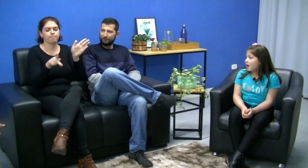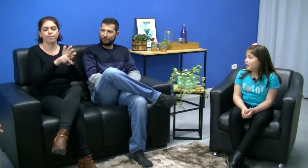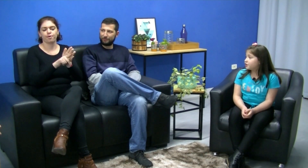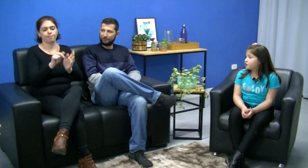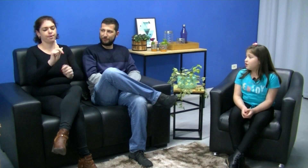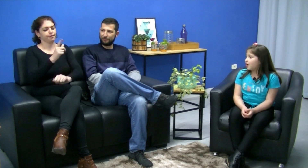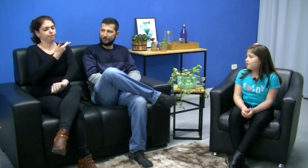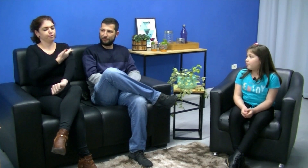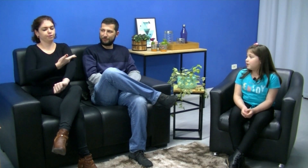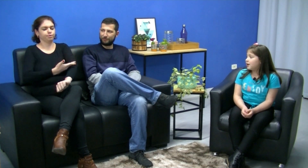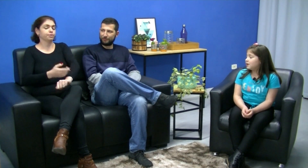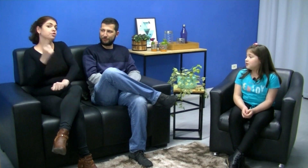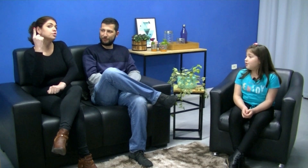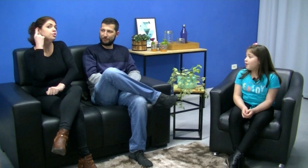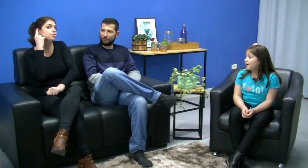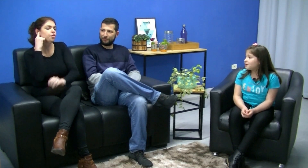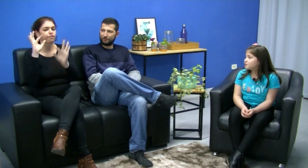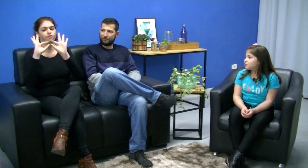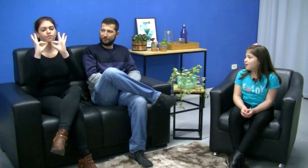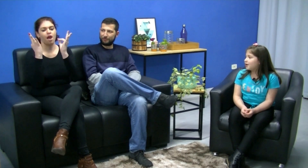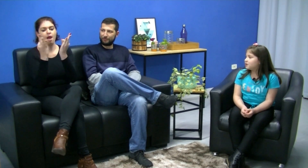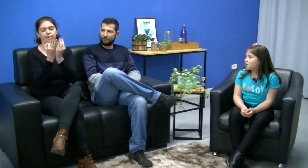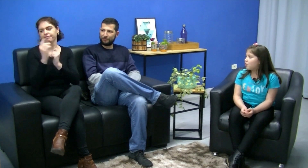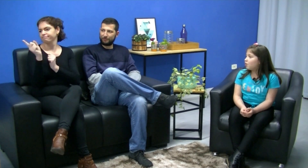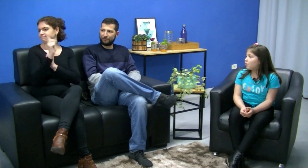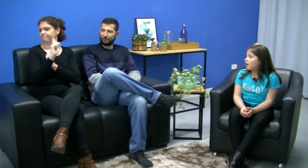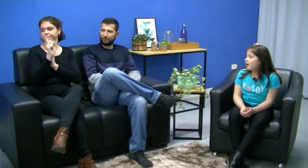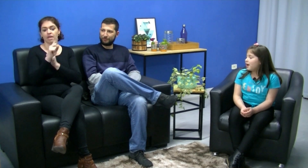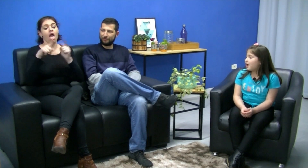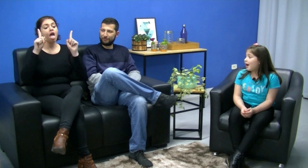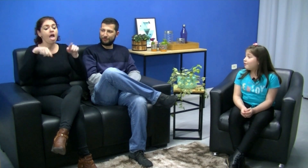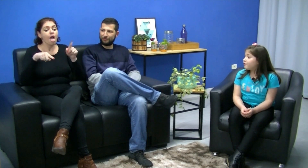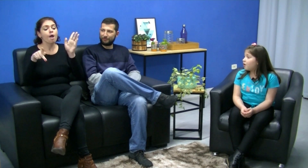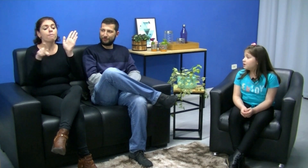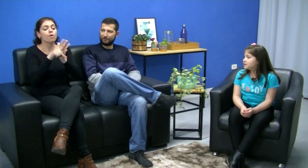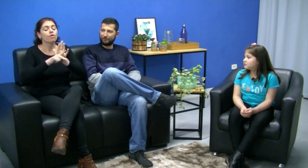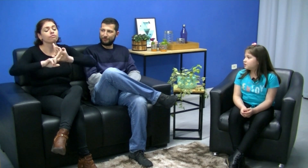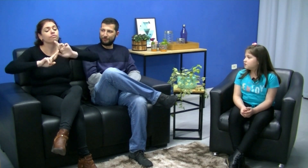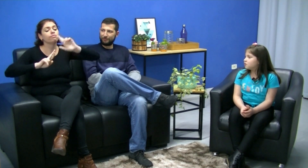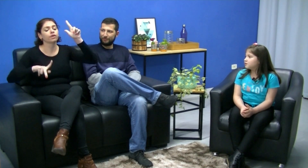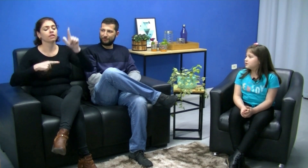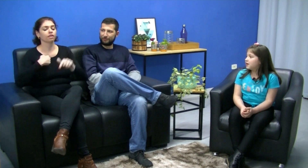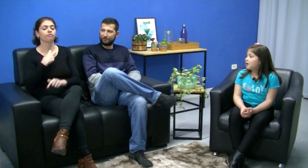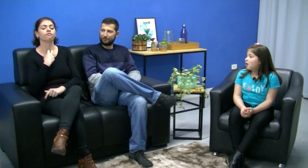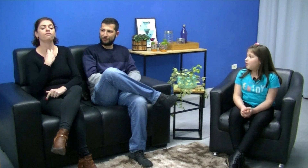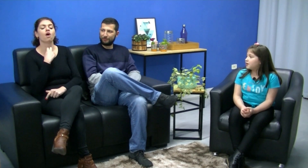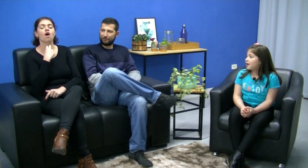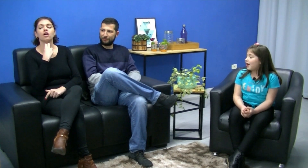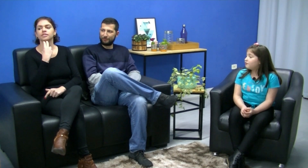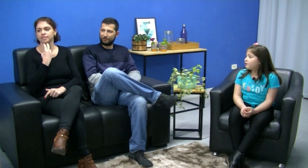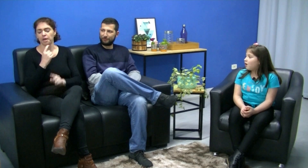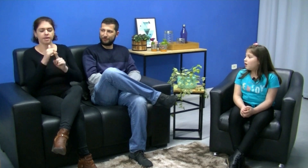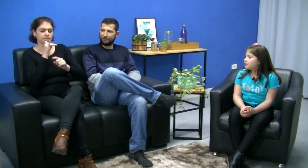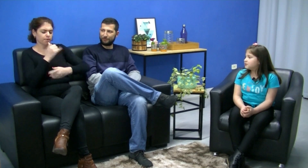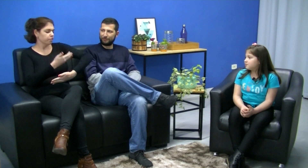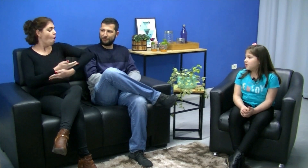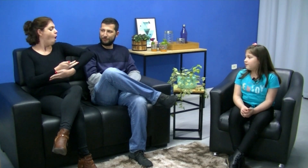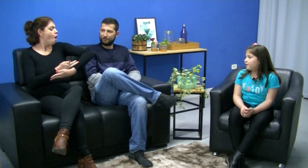ela chorava, porque ela não era acostumada com a voz das pessoas, né? Porque minha voz,